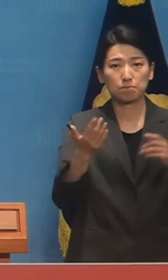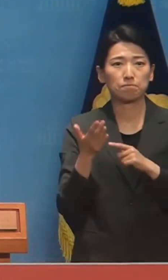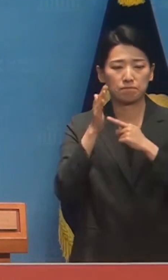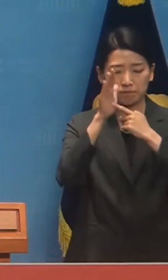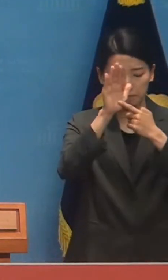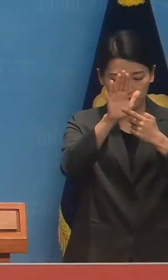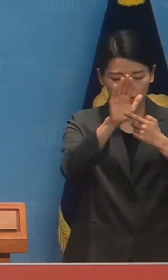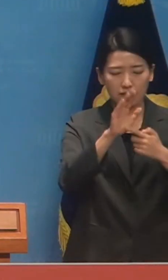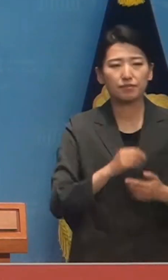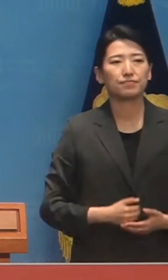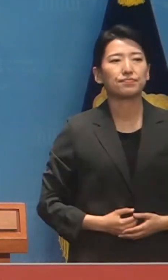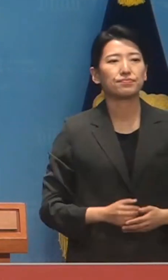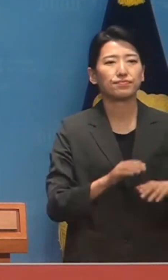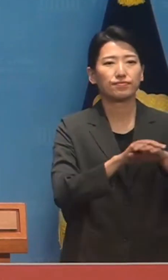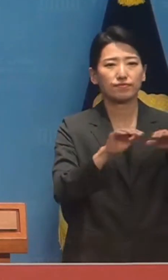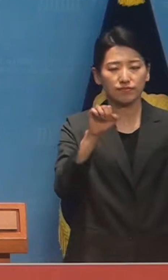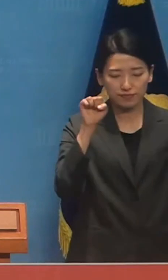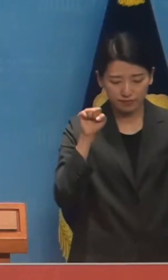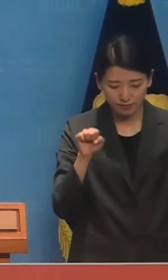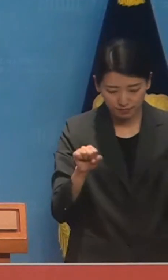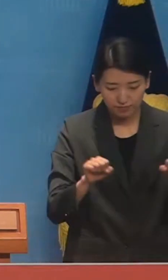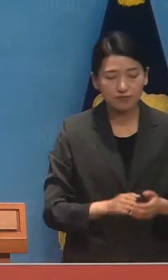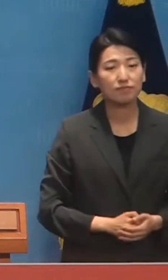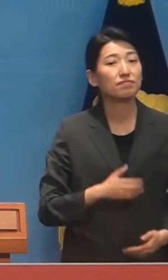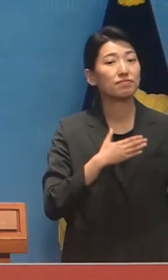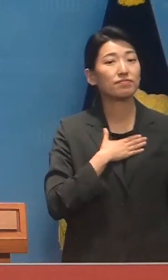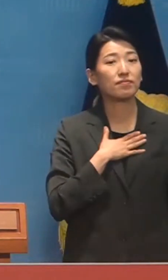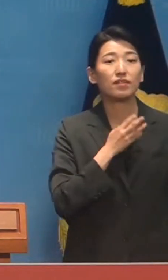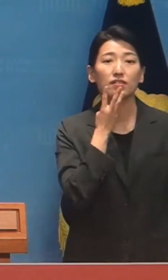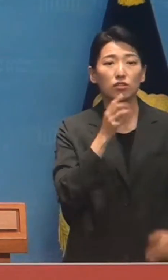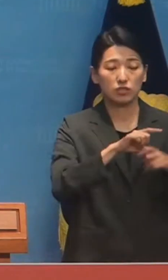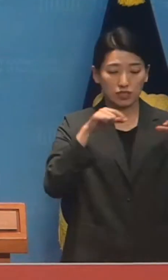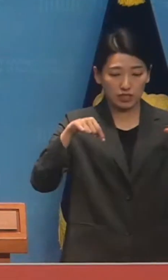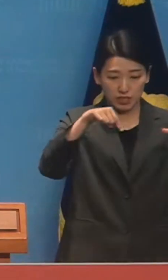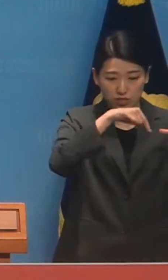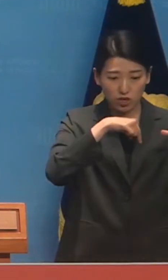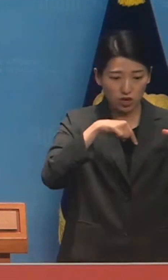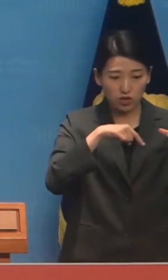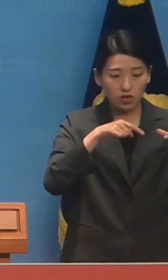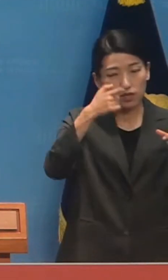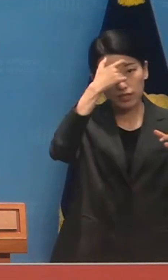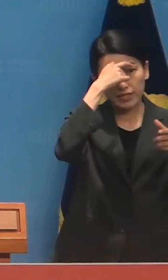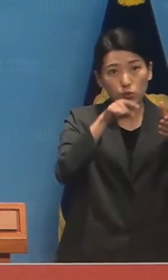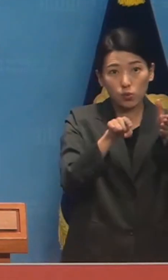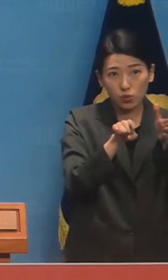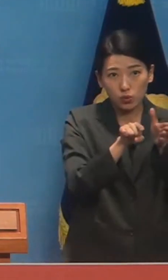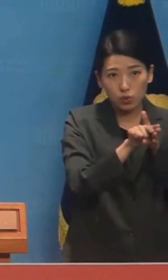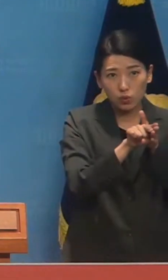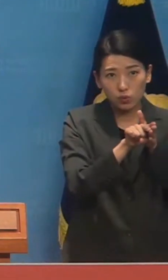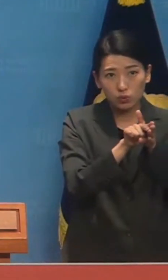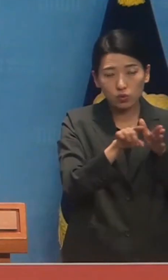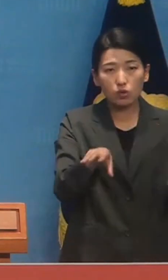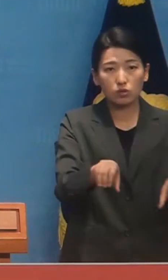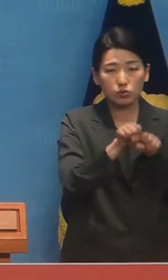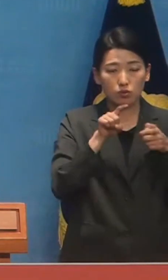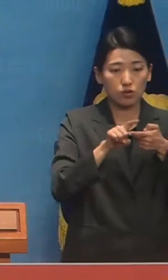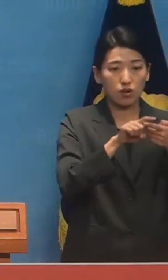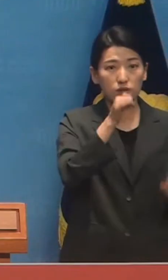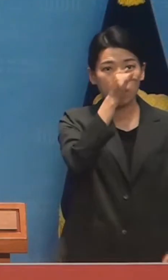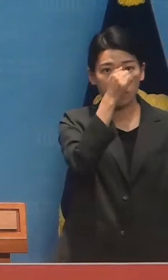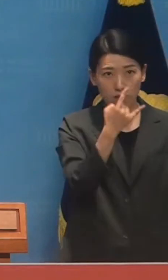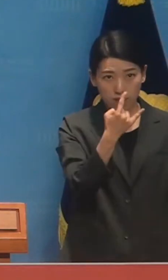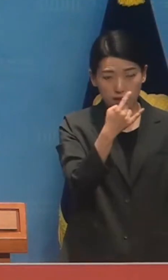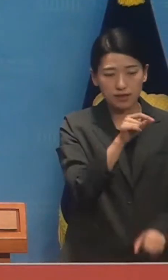갖습니다. 안녕하십니까? 저는 수도권 기독교 청년합회 사무총장 박종호